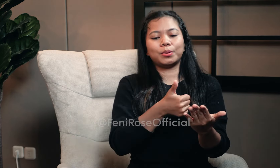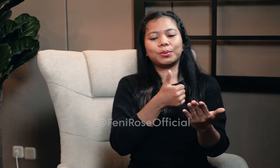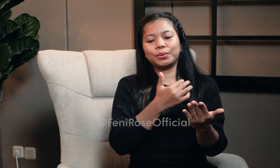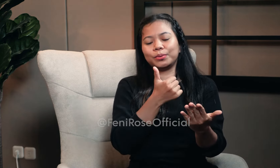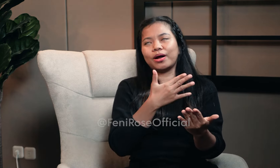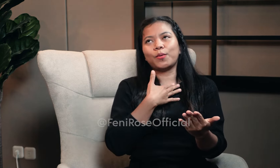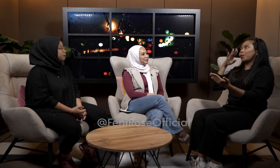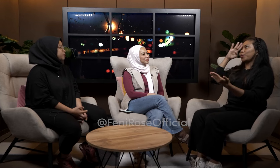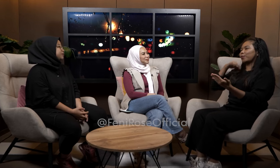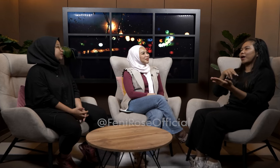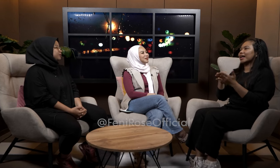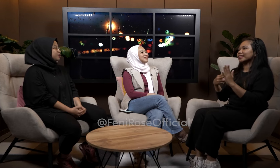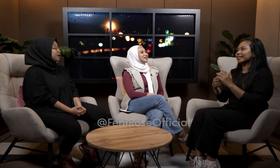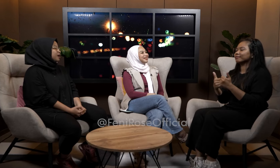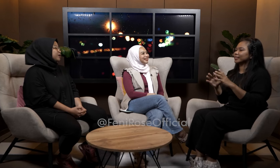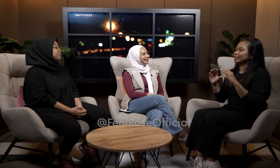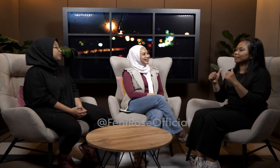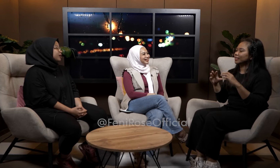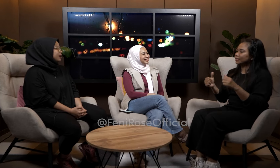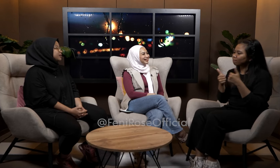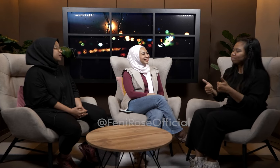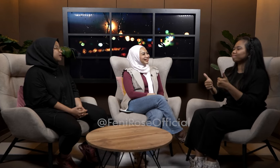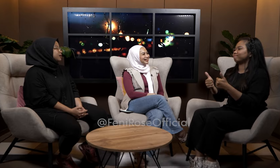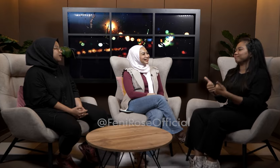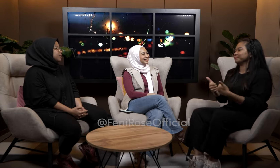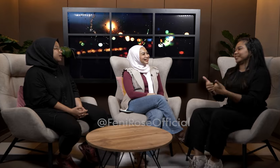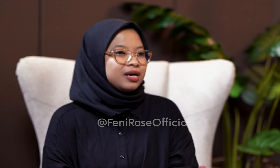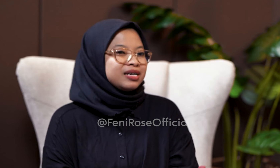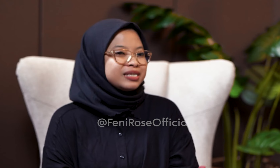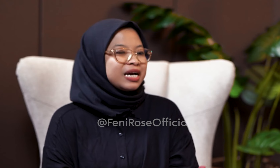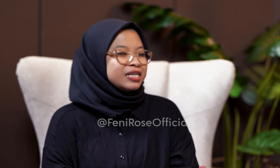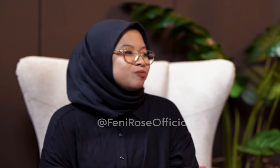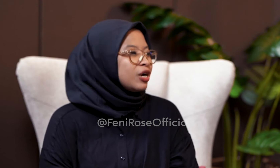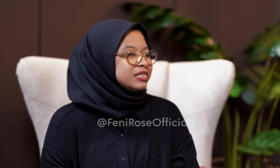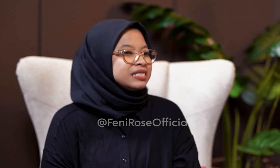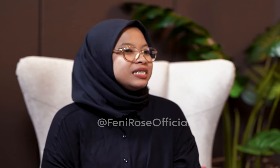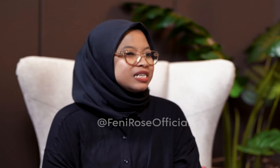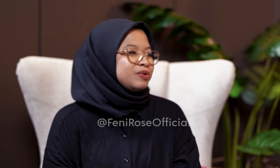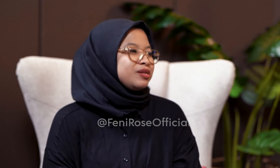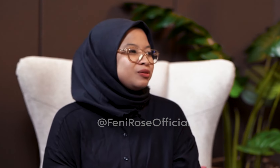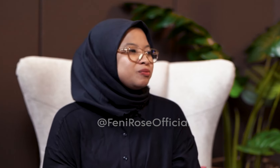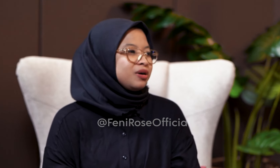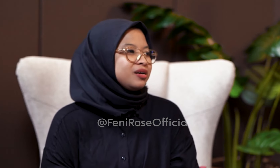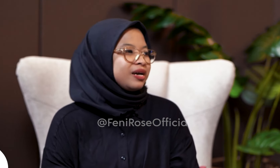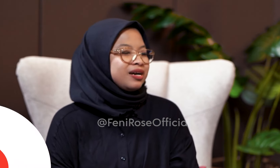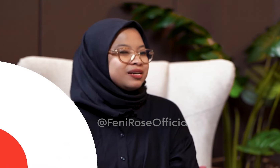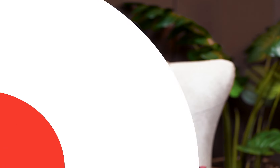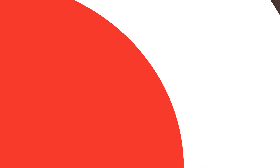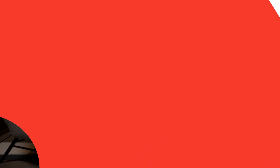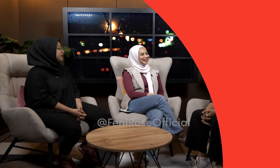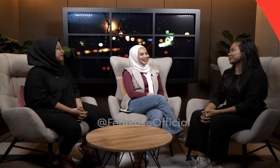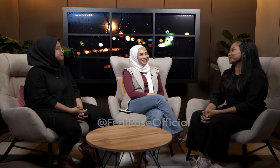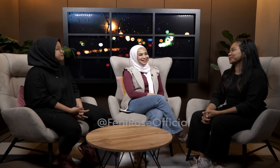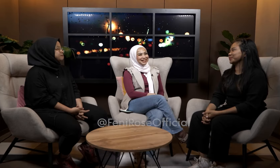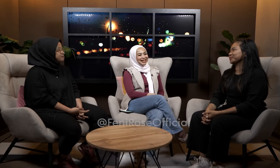kasih kamu mantap seperti itu Alhamdulillah artinya ee saya kerja pun kasih siia seperti itu mbak ya nah